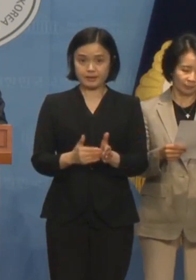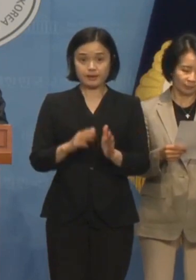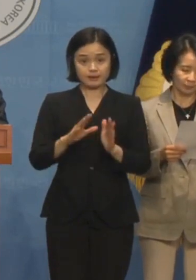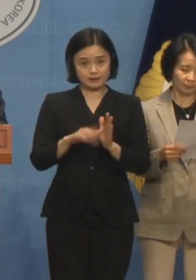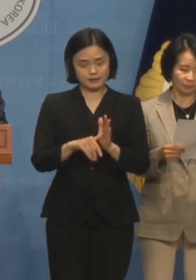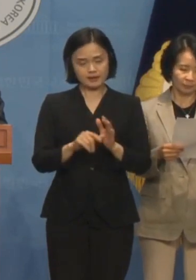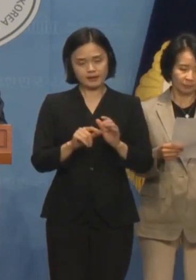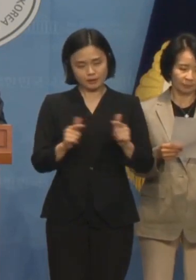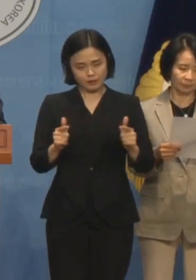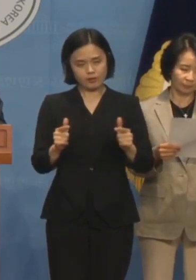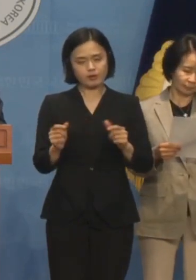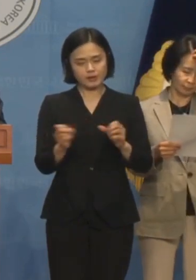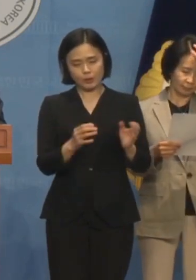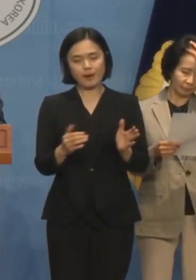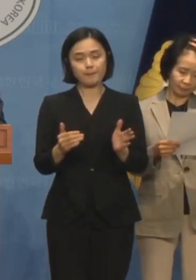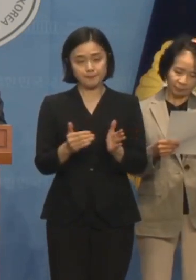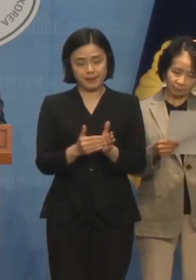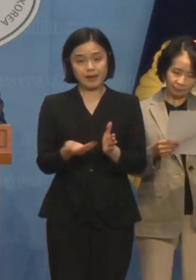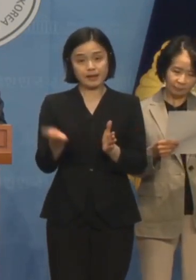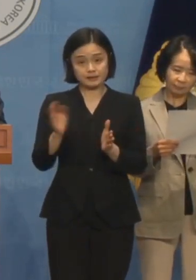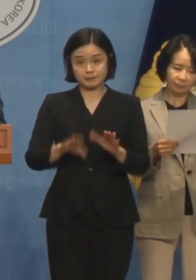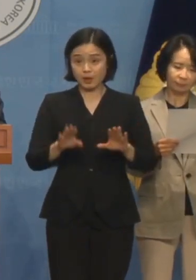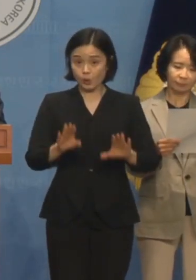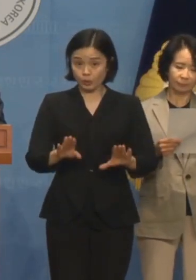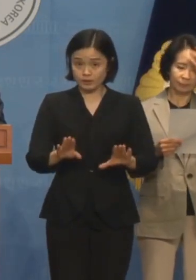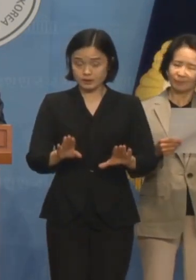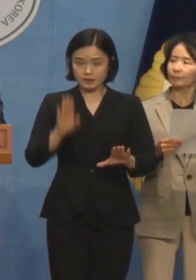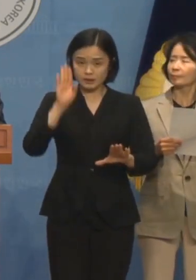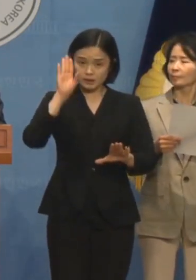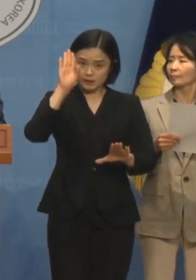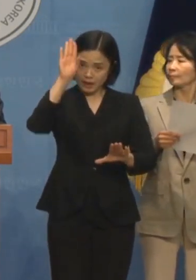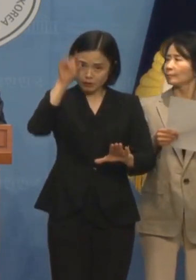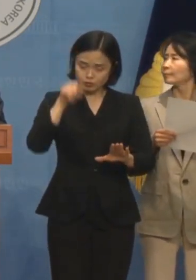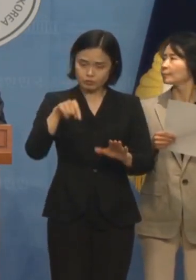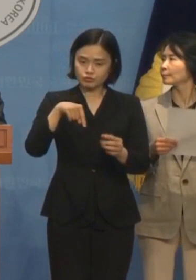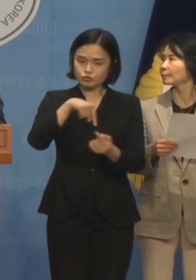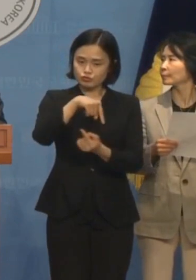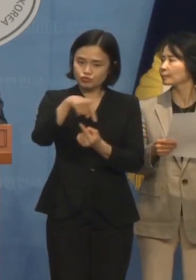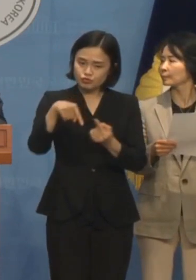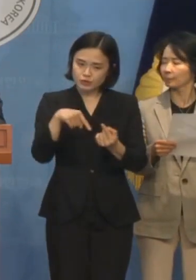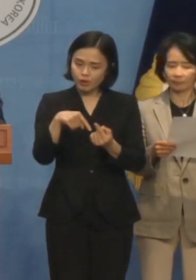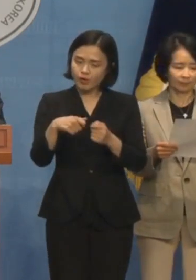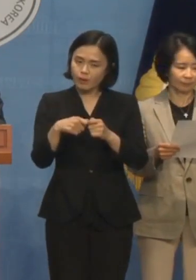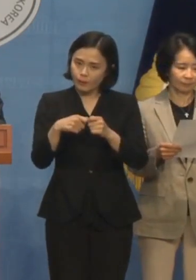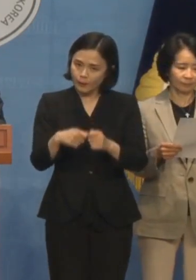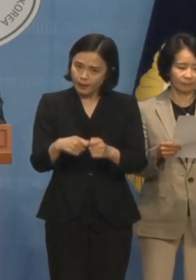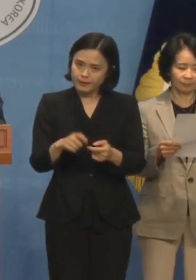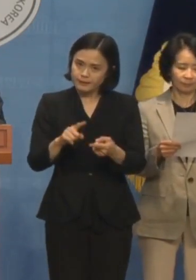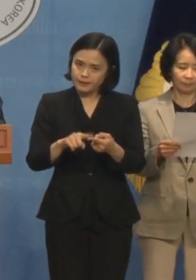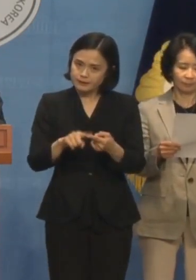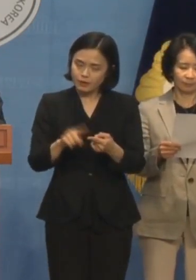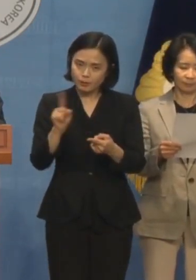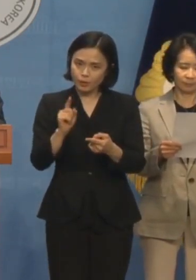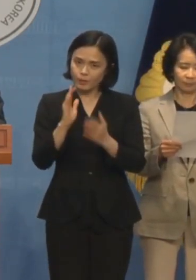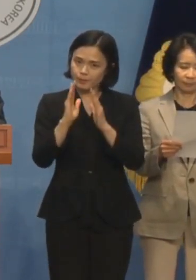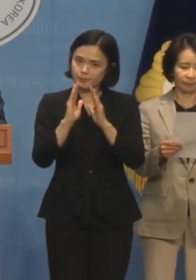더 향후 국회 과학기술정보통신위원회 운영과 관련해서 중대한 문제 제기를 하고자 합니다.